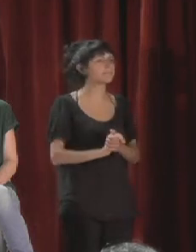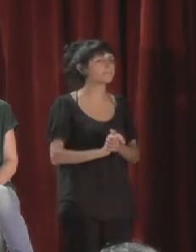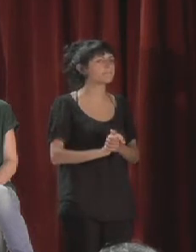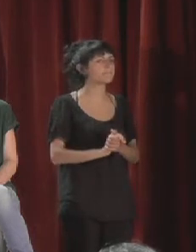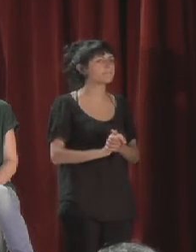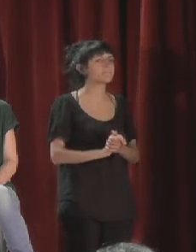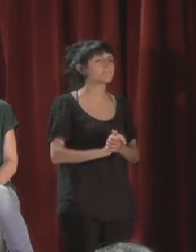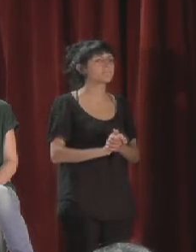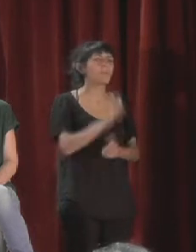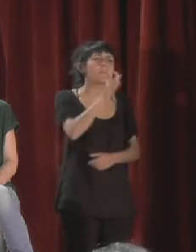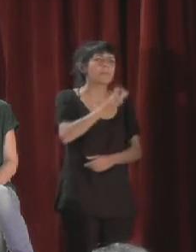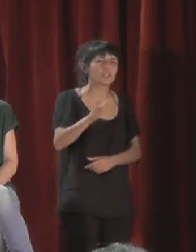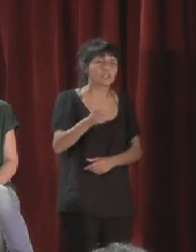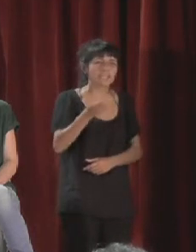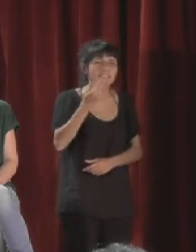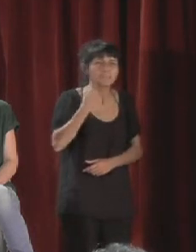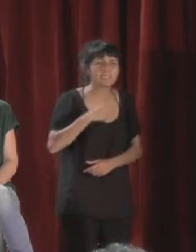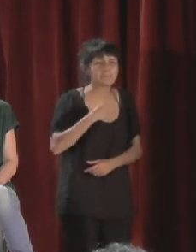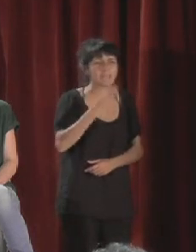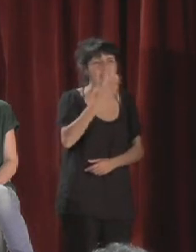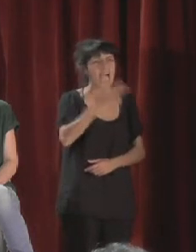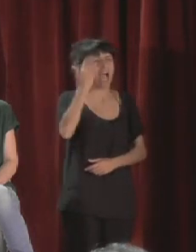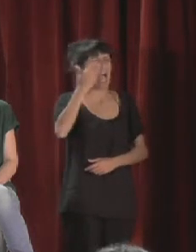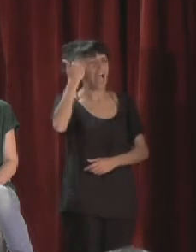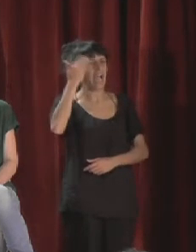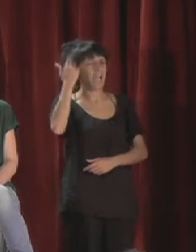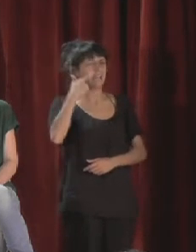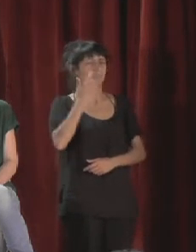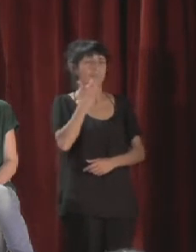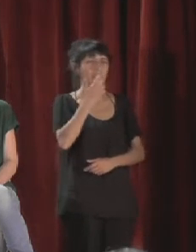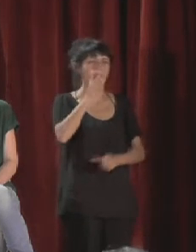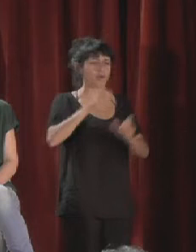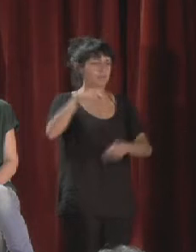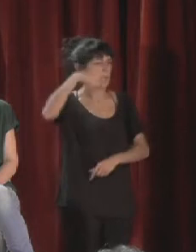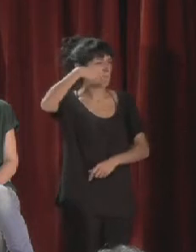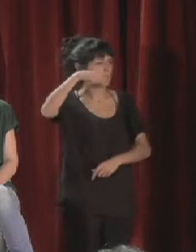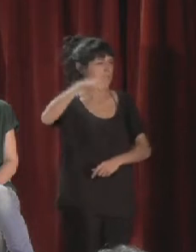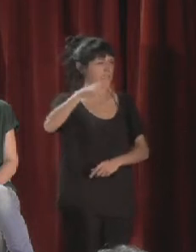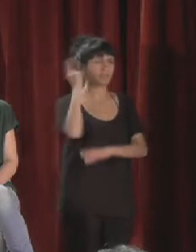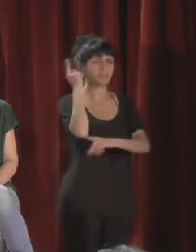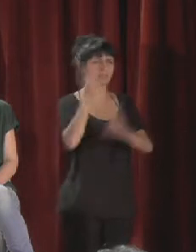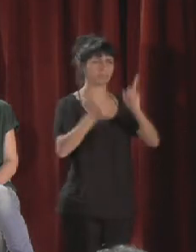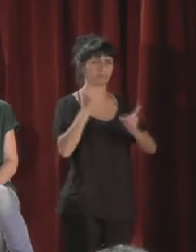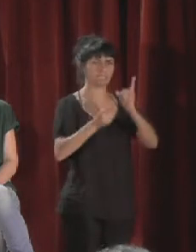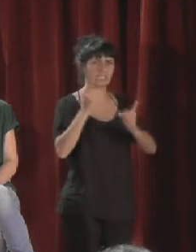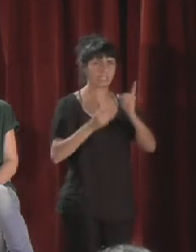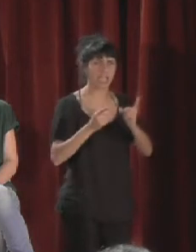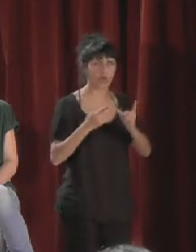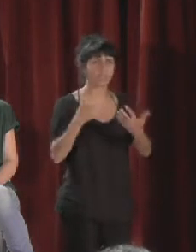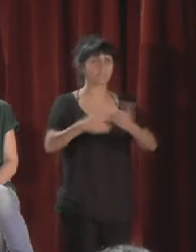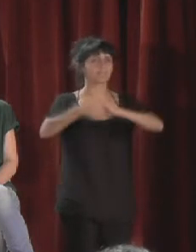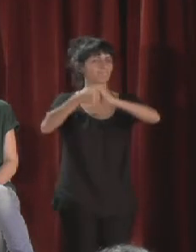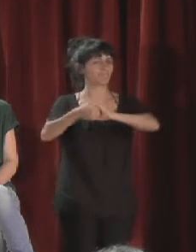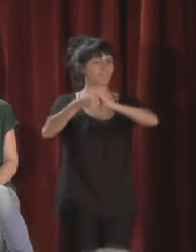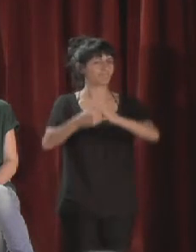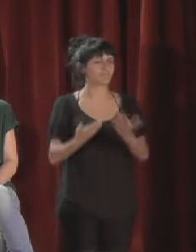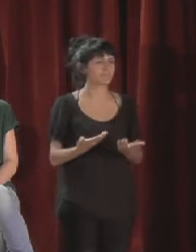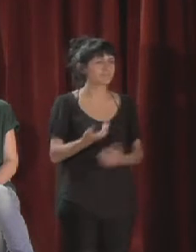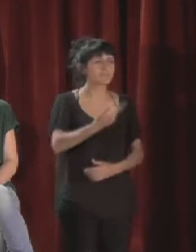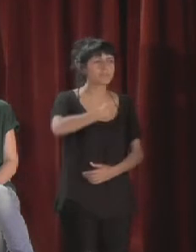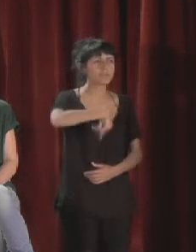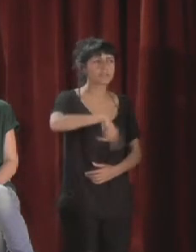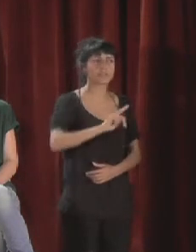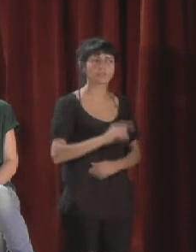man de Gaddafi, de Videla ou de tantos outros dictadores e xenocidas. Estamos indignados cos